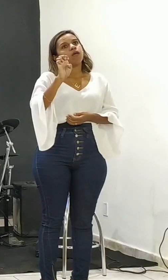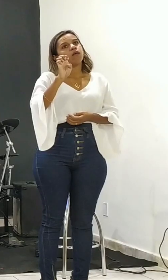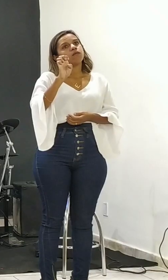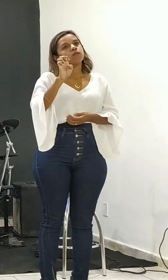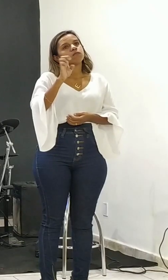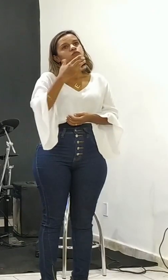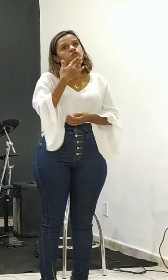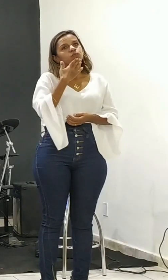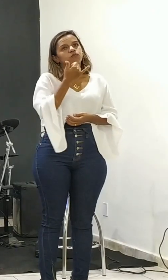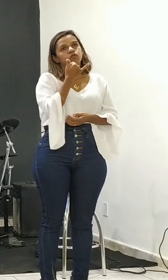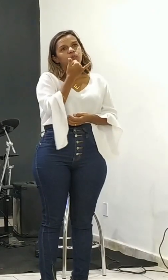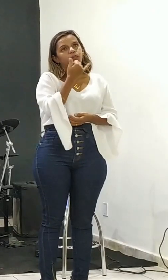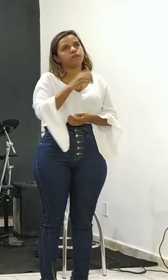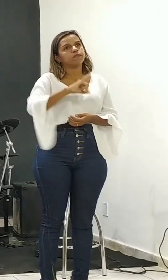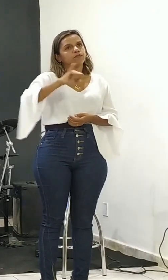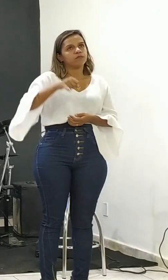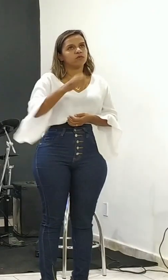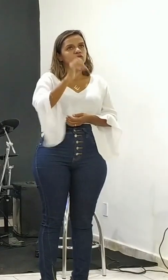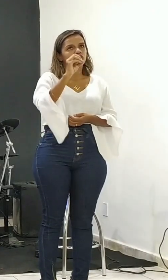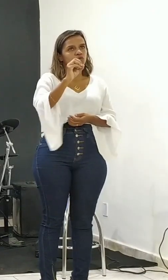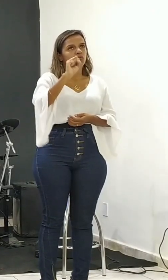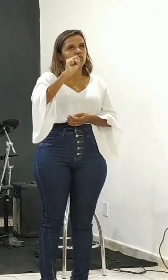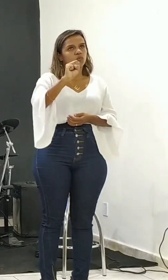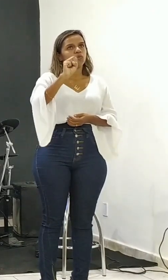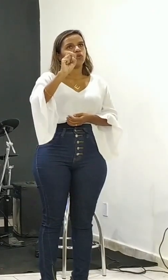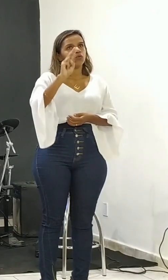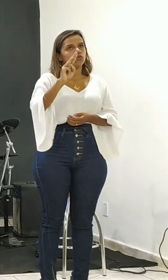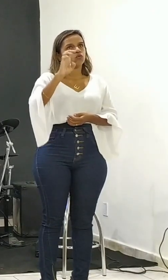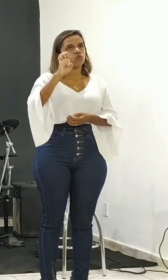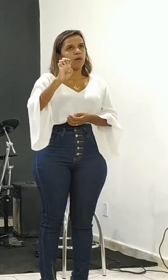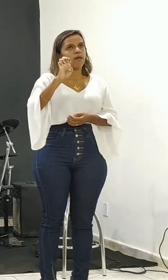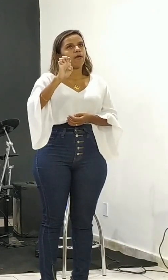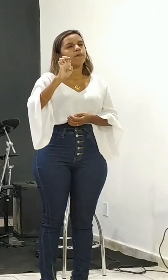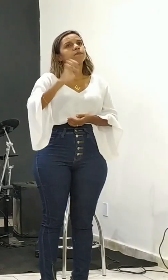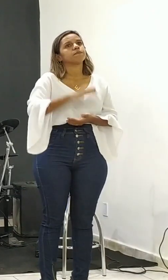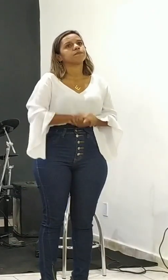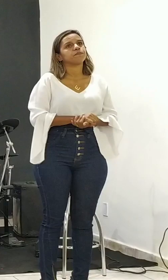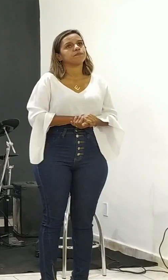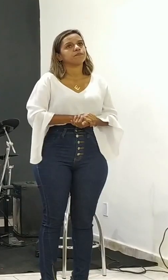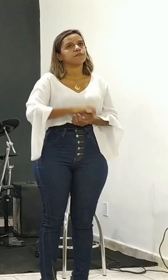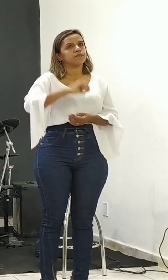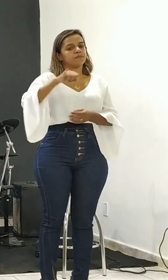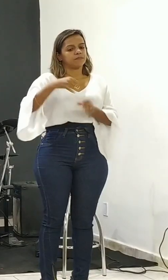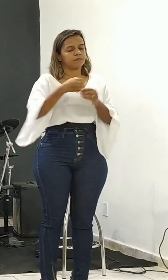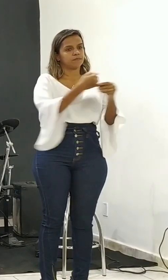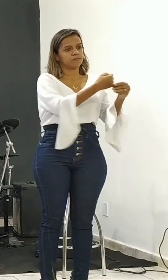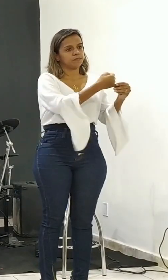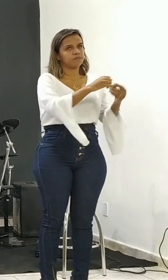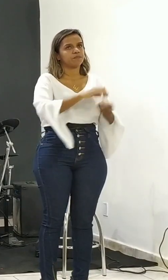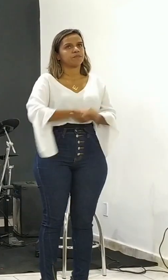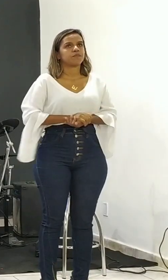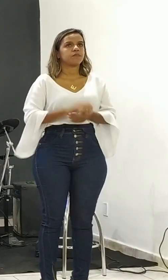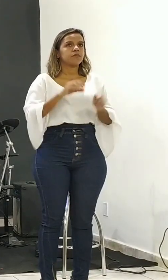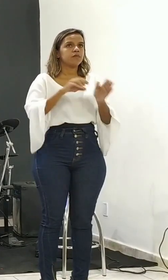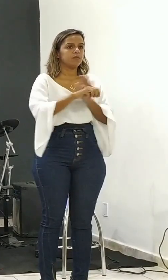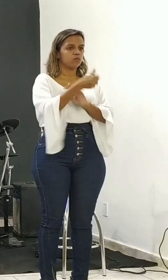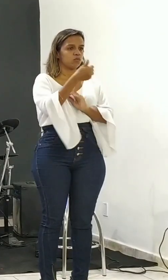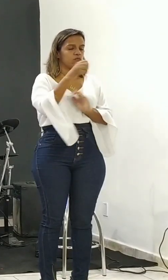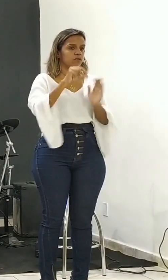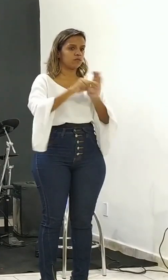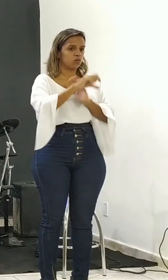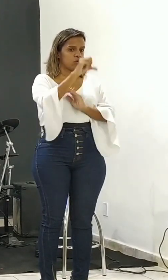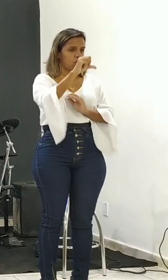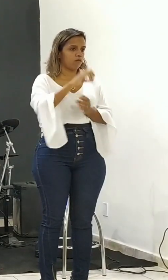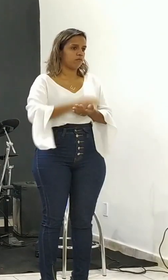vida, a gente se sente só. Não é isso? Às vezes naquele pior momento, aquele momento que